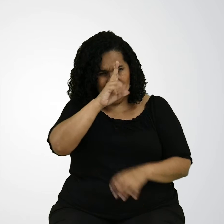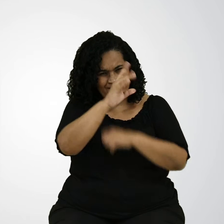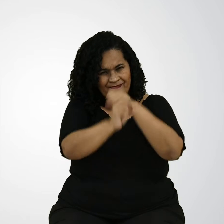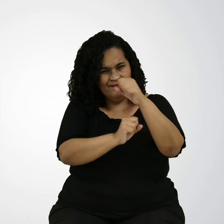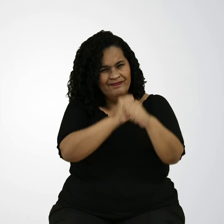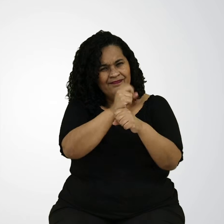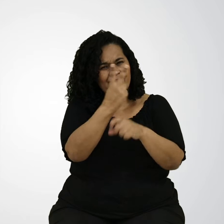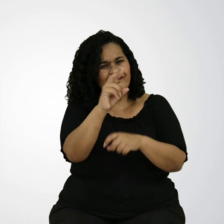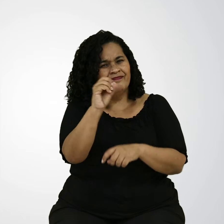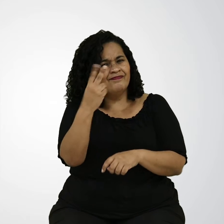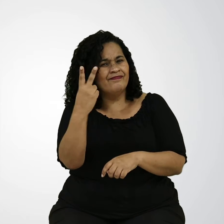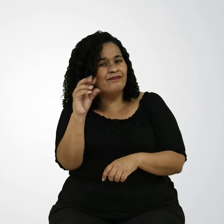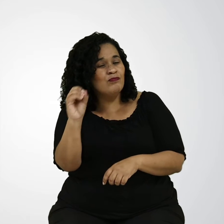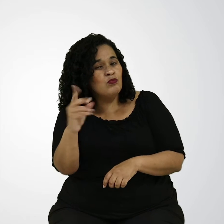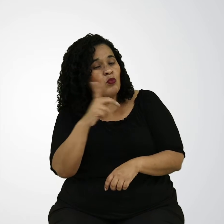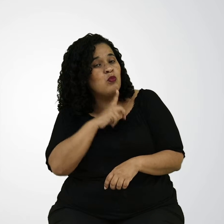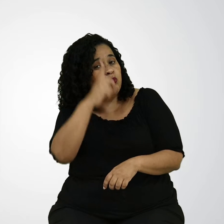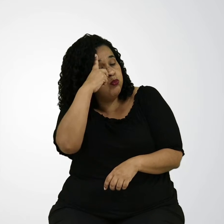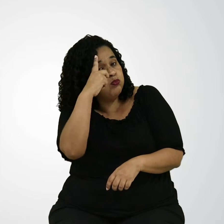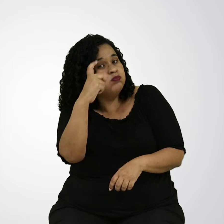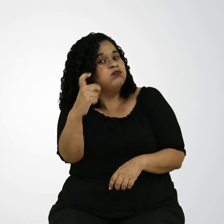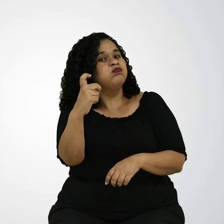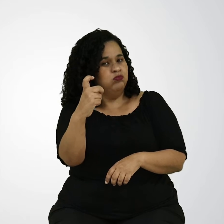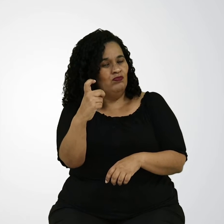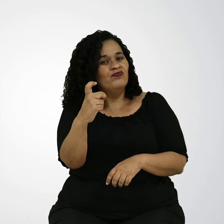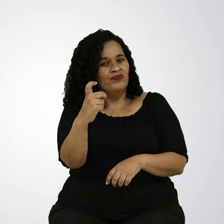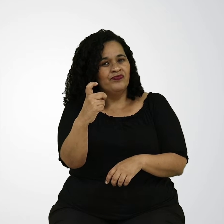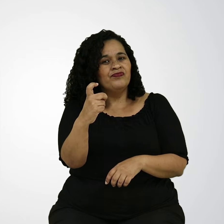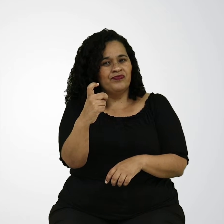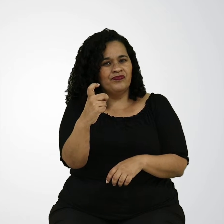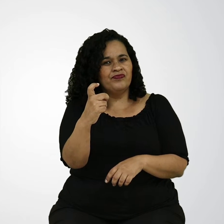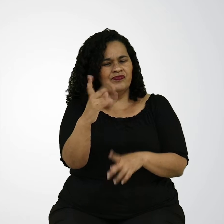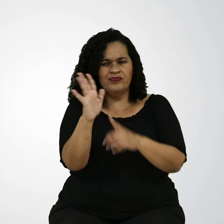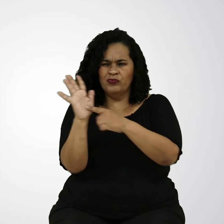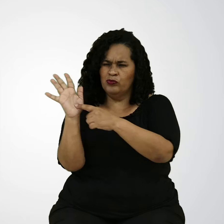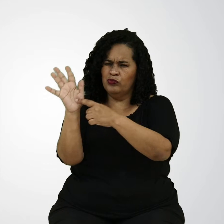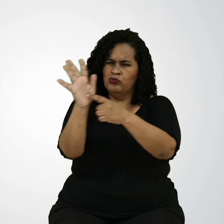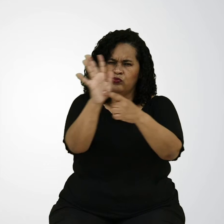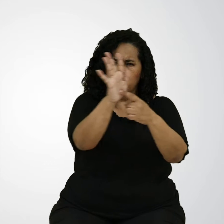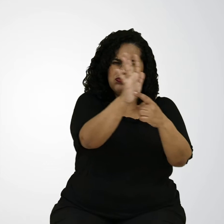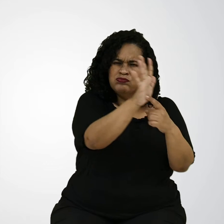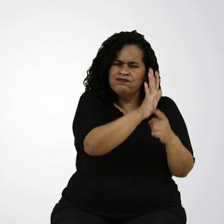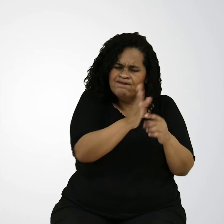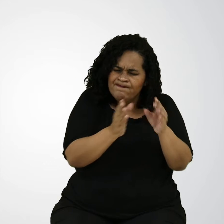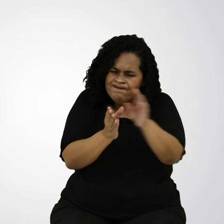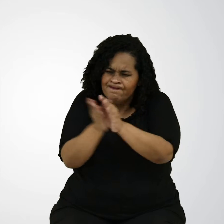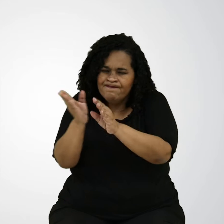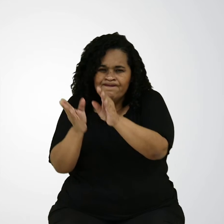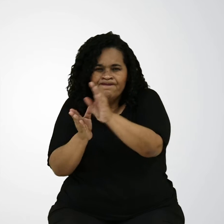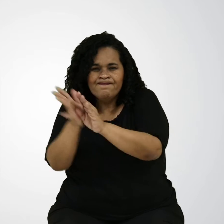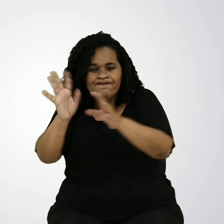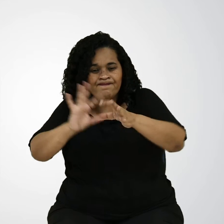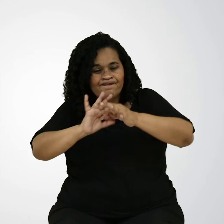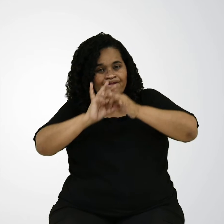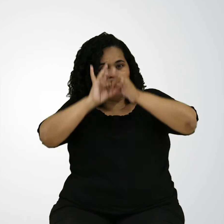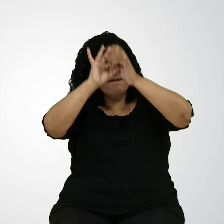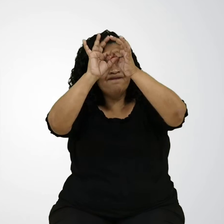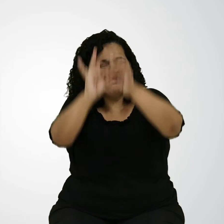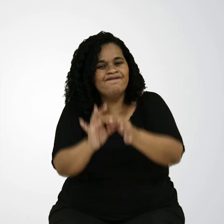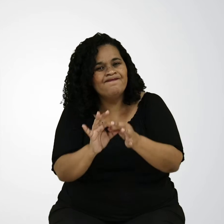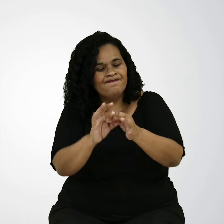essa ideia, né, do UMA, que é justamente os norteadores dessa gestão: unidade, missão